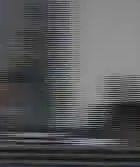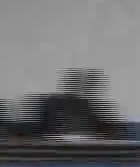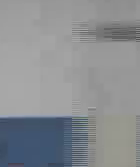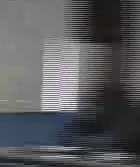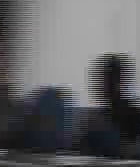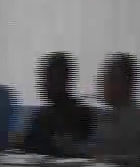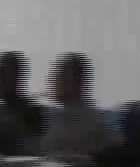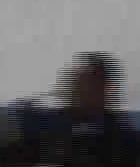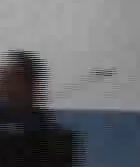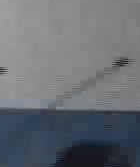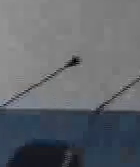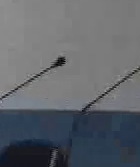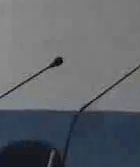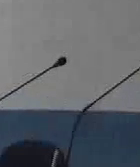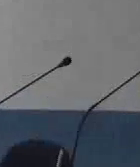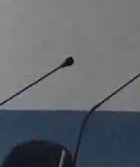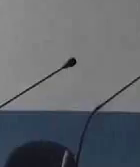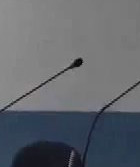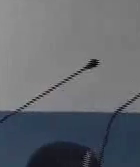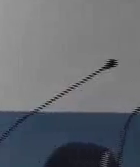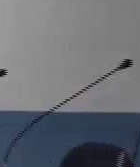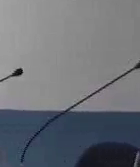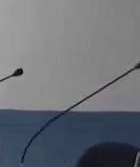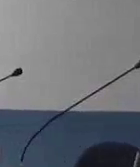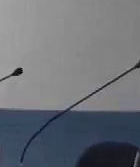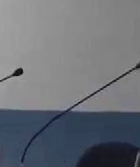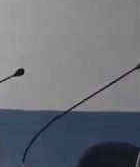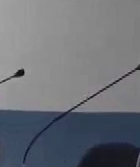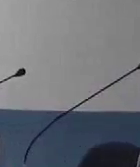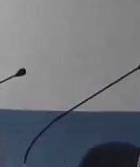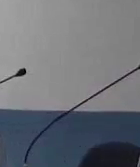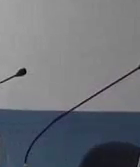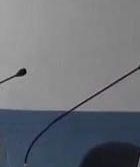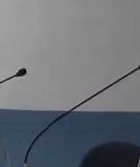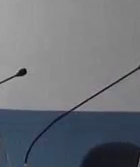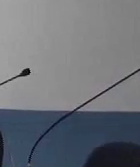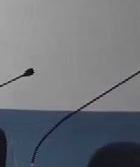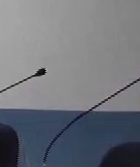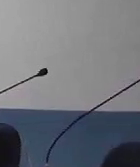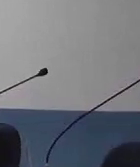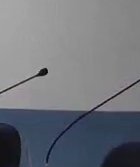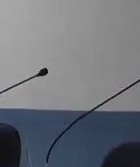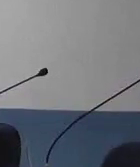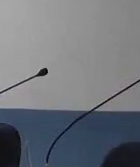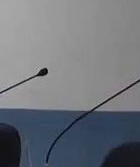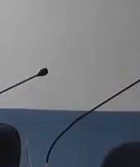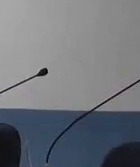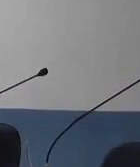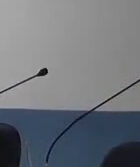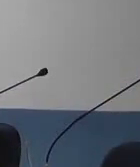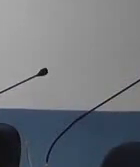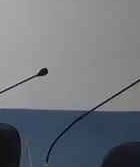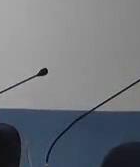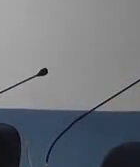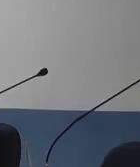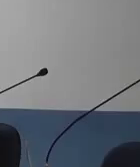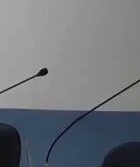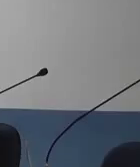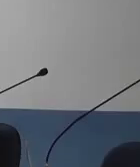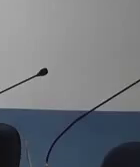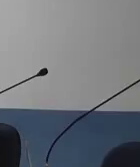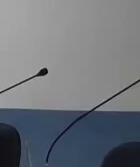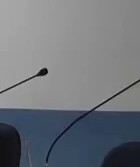condições de pagar e a gente precisa cobrar deles. As empresas de onde, se eu não me engano, paga, parece que é 2% ou 3% de ISS, a gente tem que levar ele para 5% de